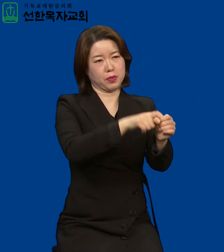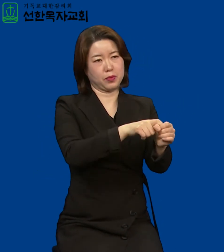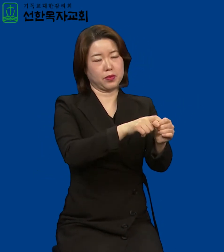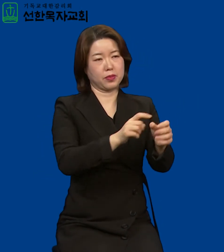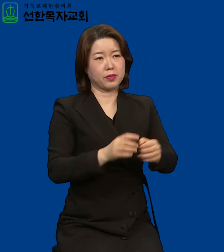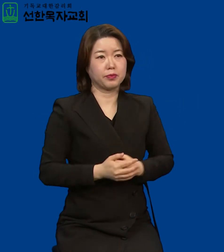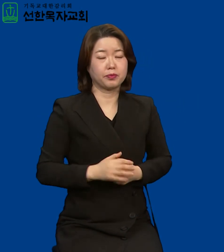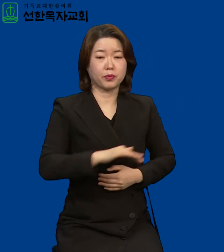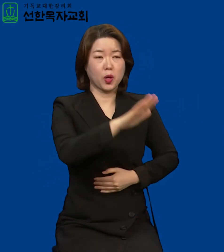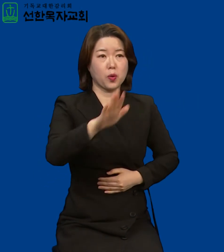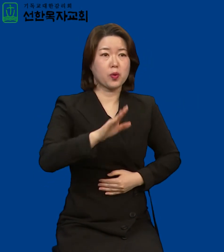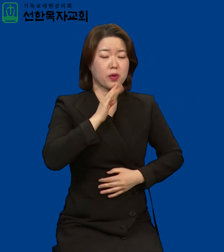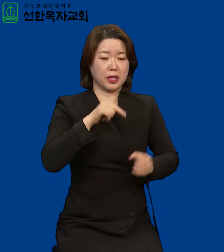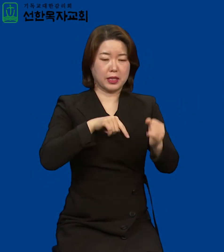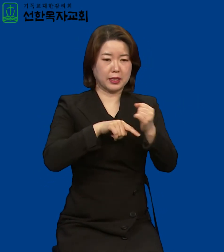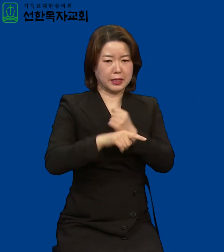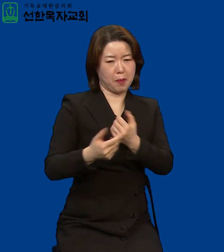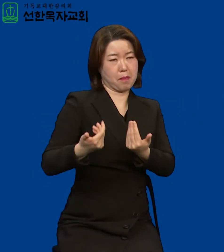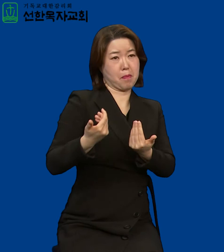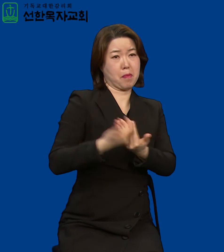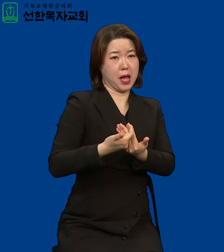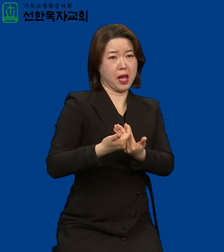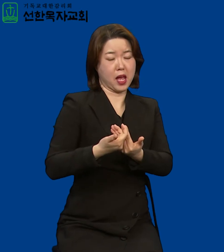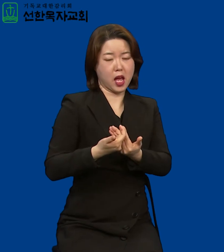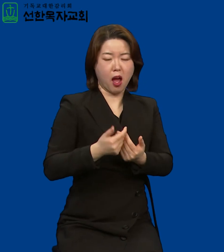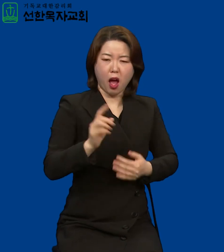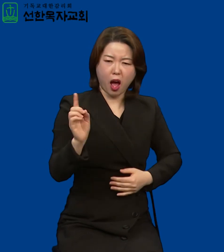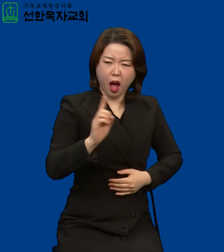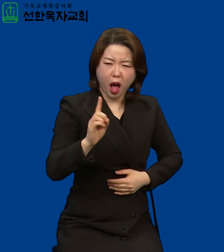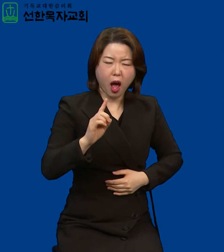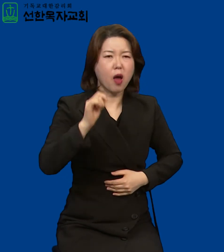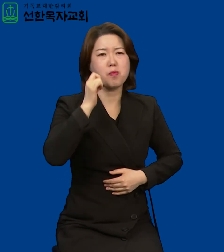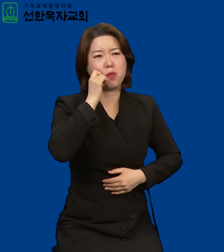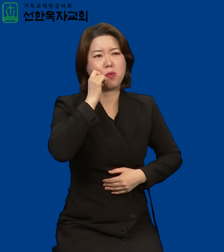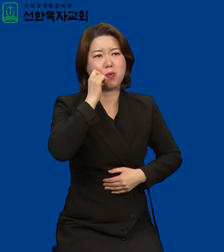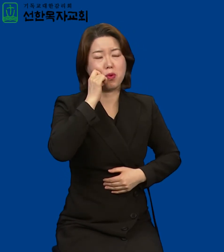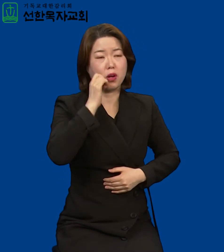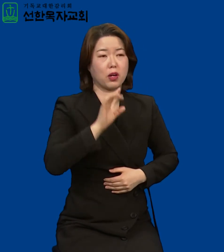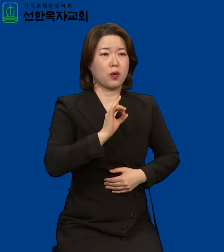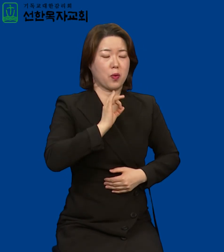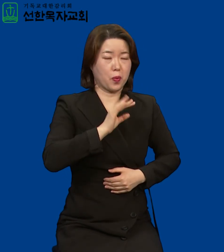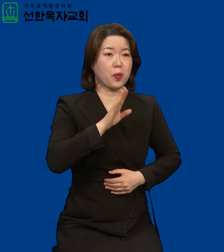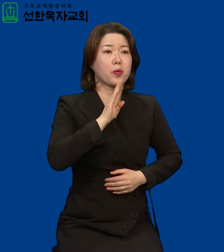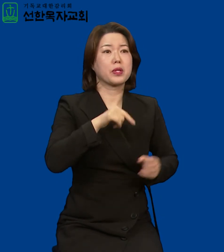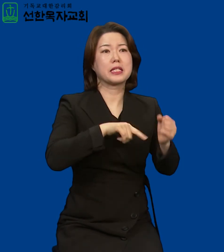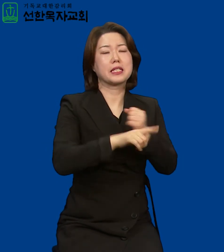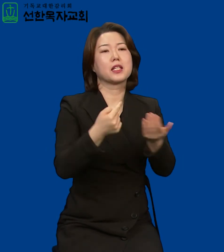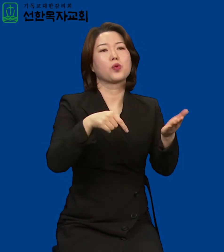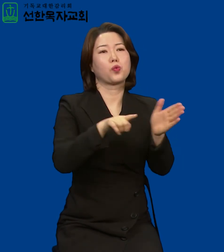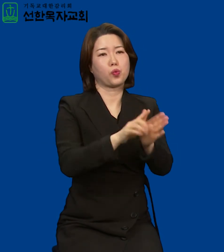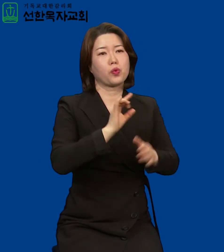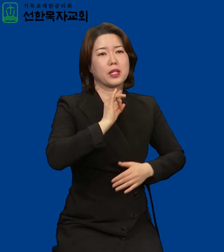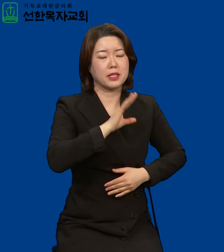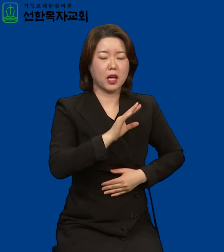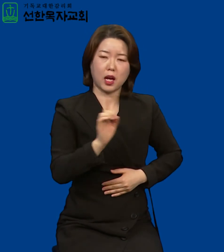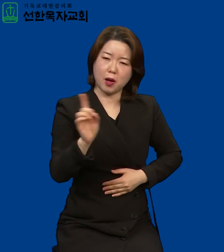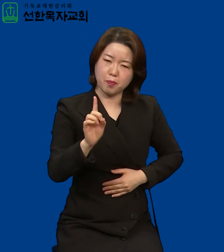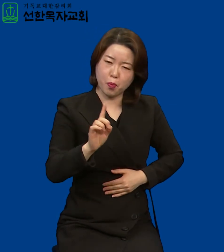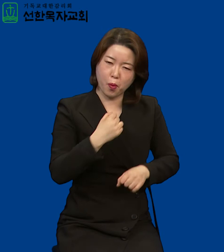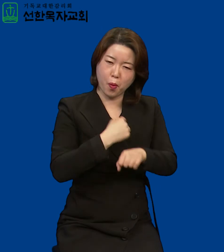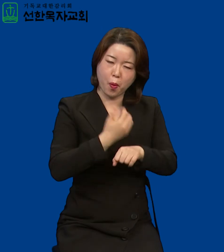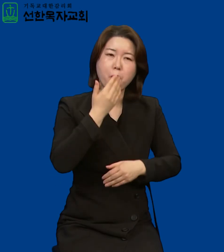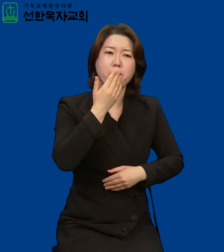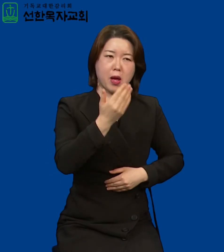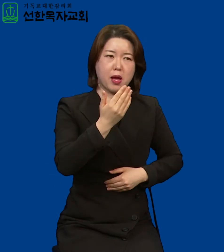우리는 진리를 거슬러서는 아무것도 할 수 없고 오직 진리를 위해서만 무언가 할